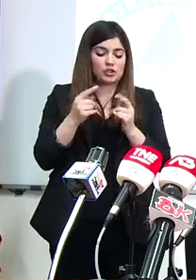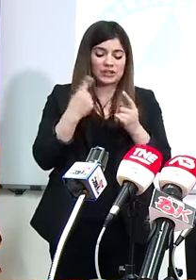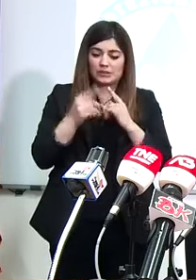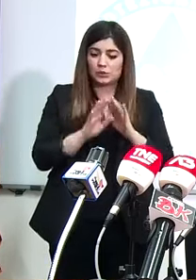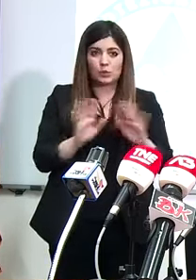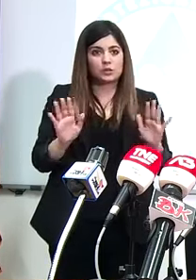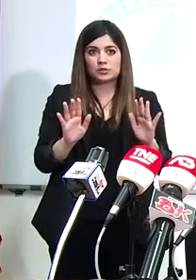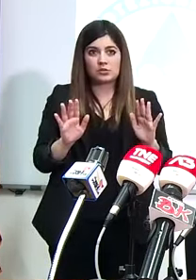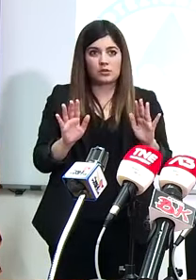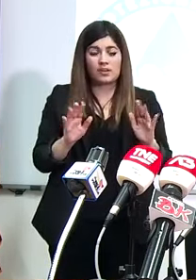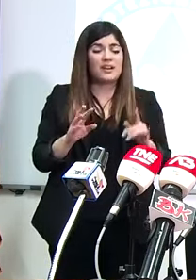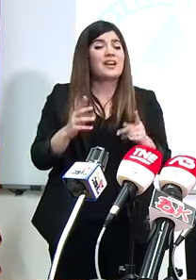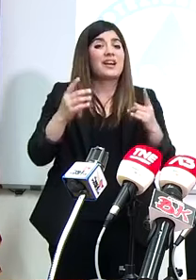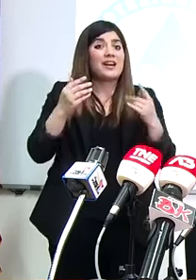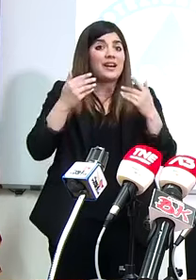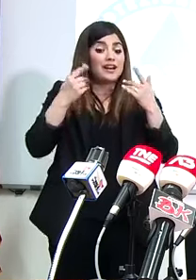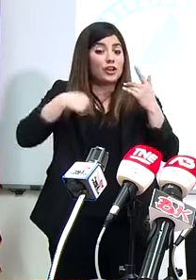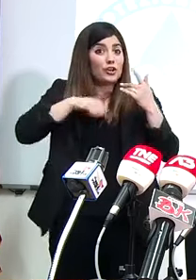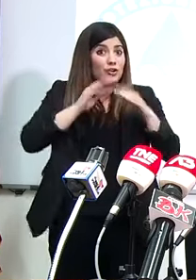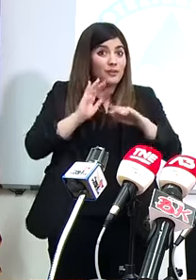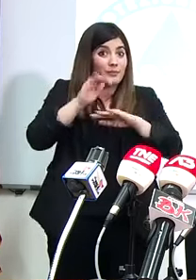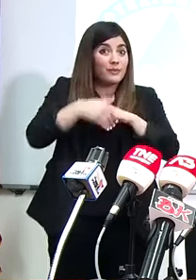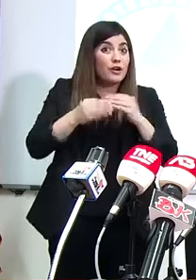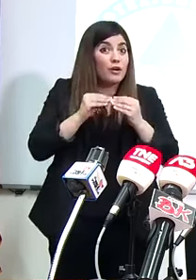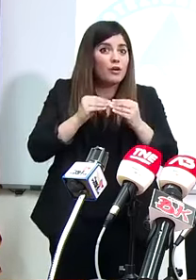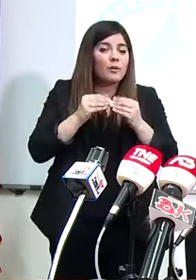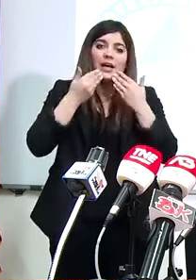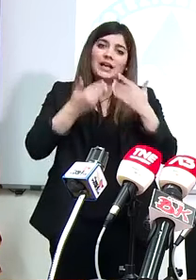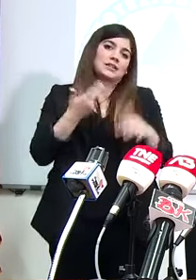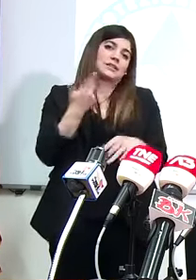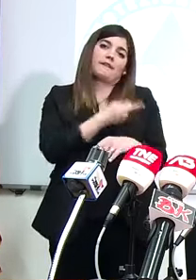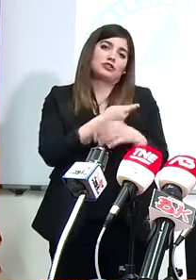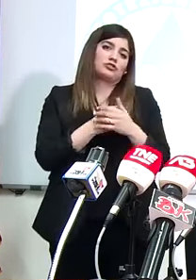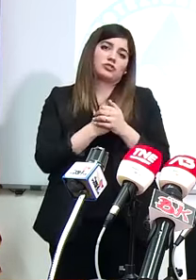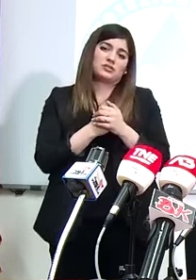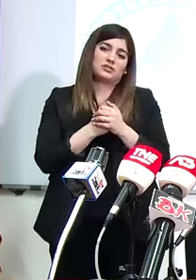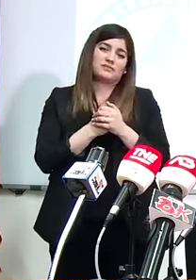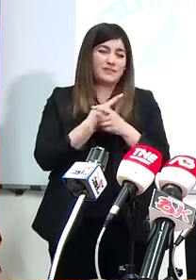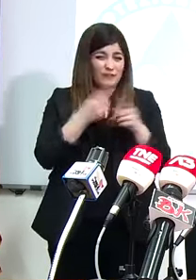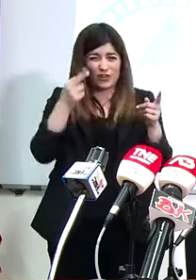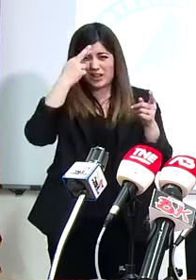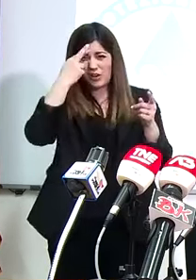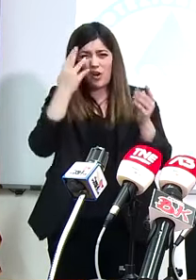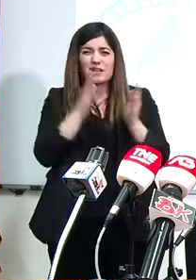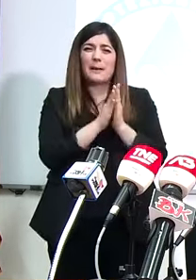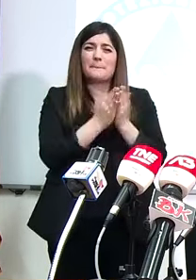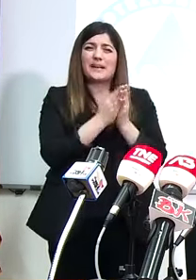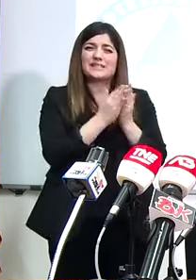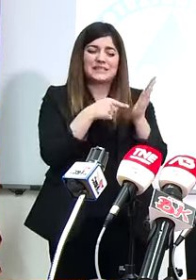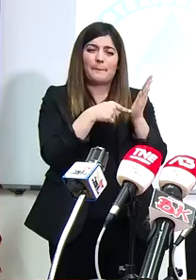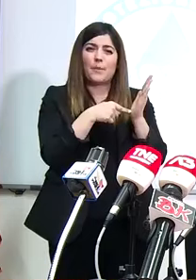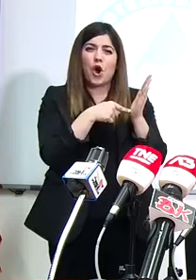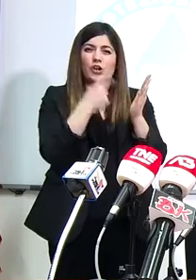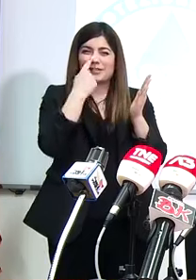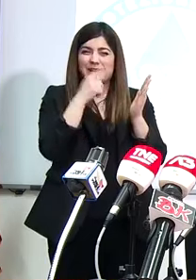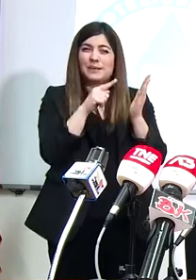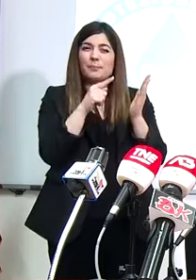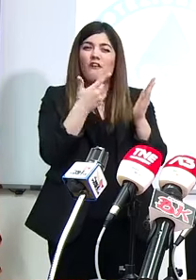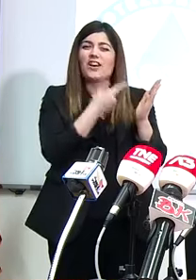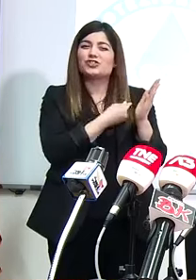passaporto vaccinale mi hanno detto che non capivo niente adesso è normale però di passaporto vaccinale quando parlavo di di